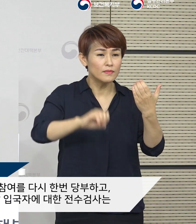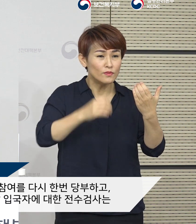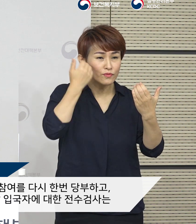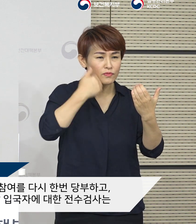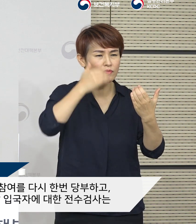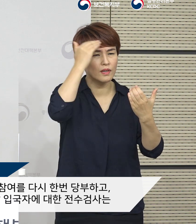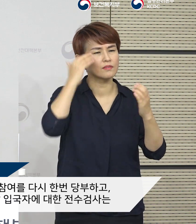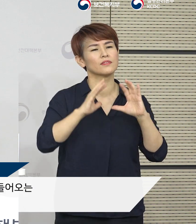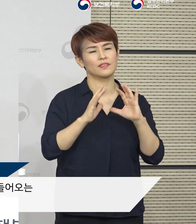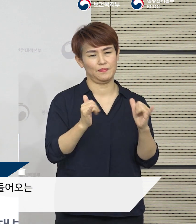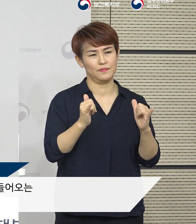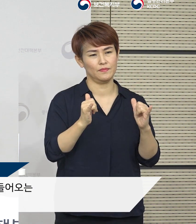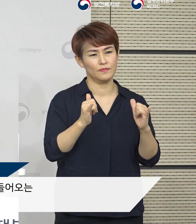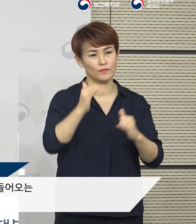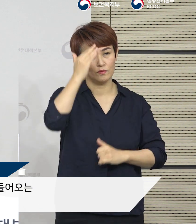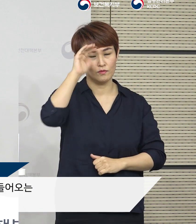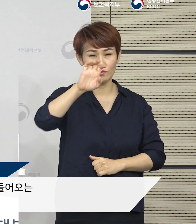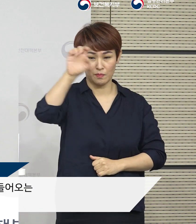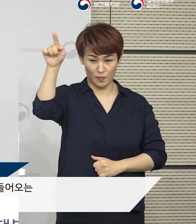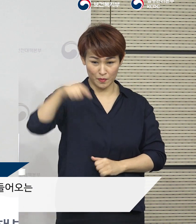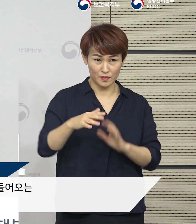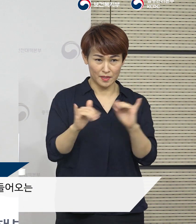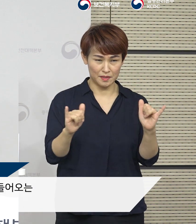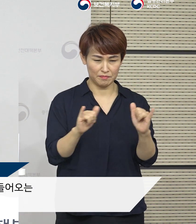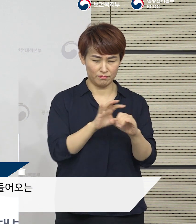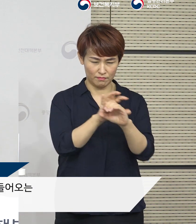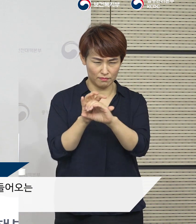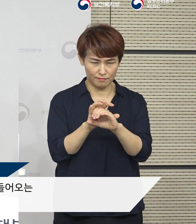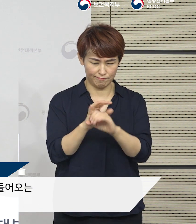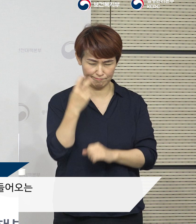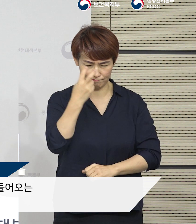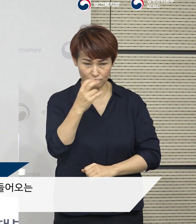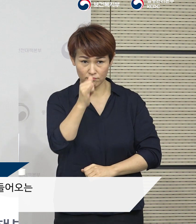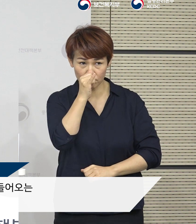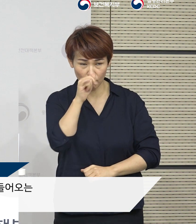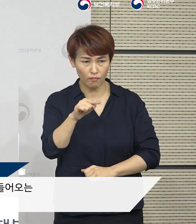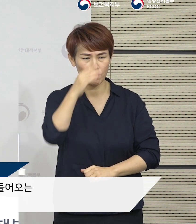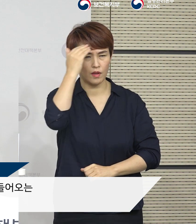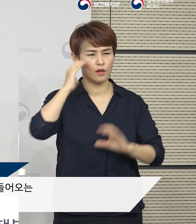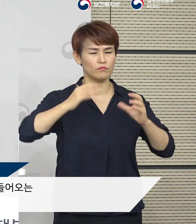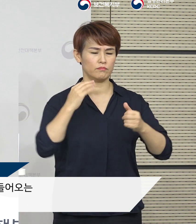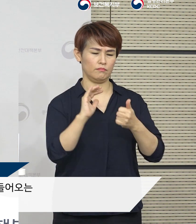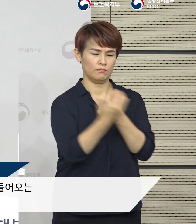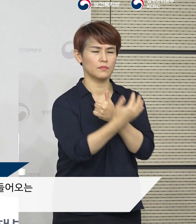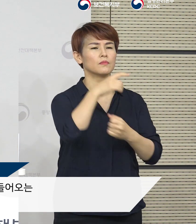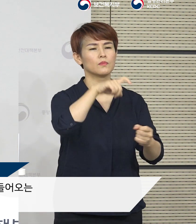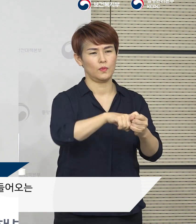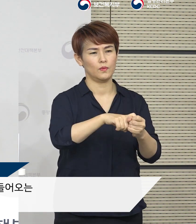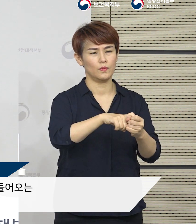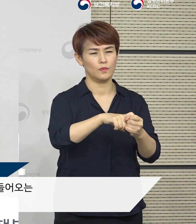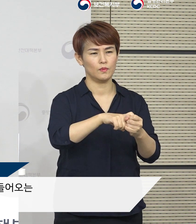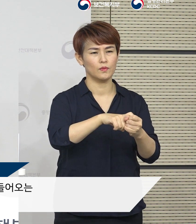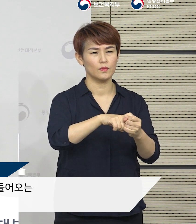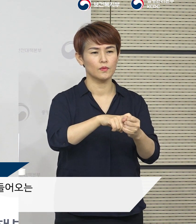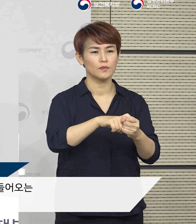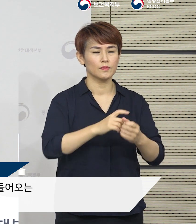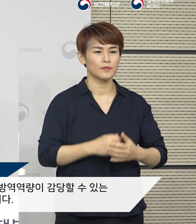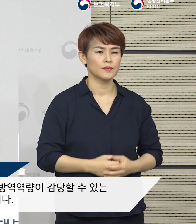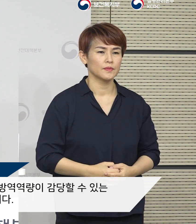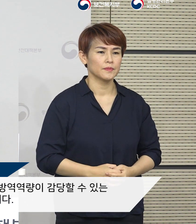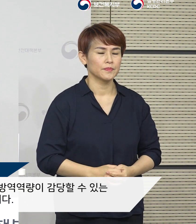대한 전수검사는 코로나19로부터 대한민국을 지키고 해외에서 돌아오는 우리 국민을 위한 것임을